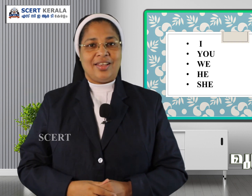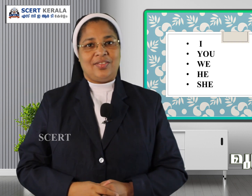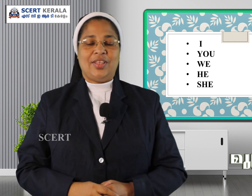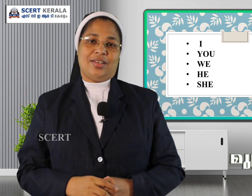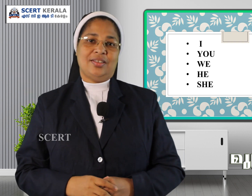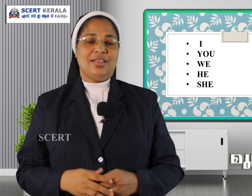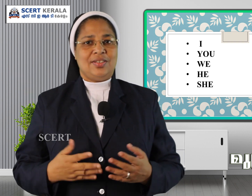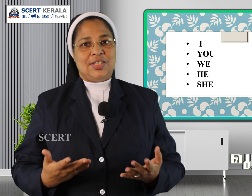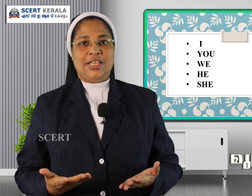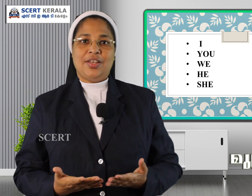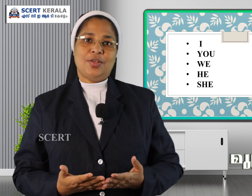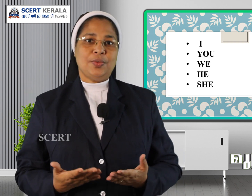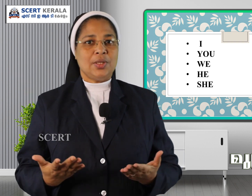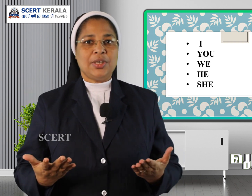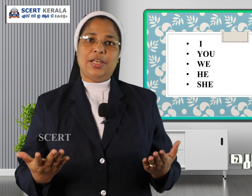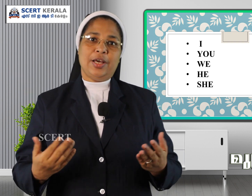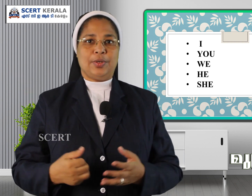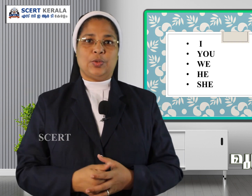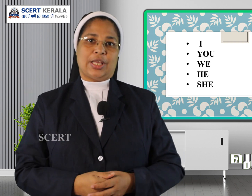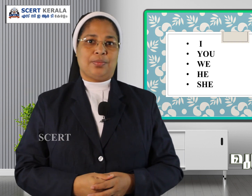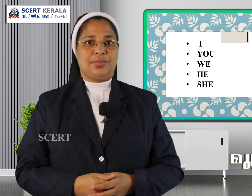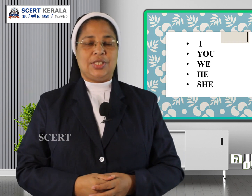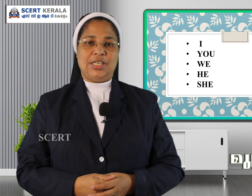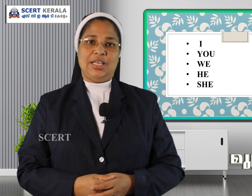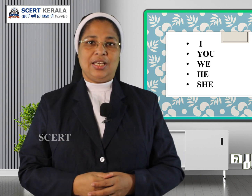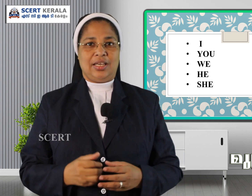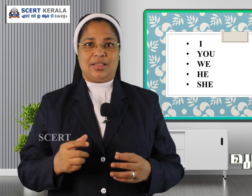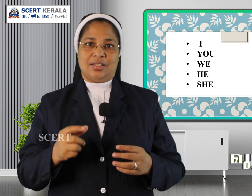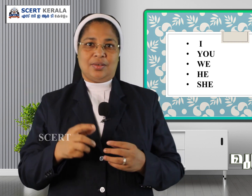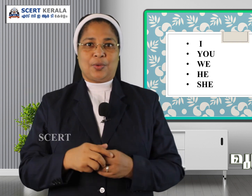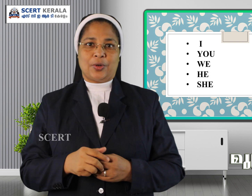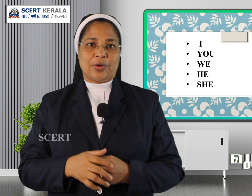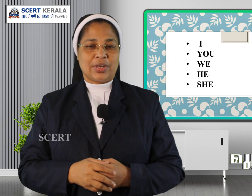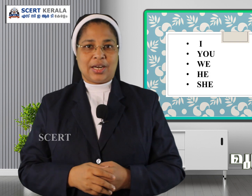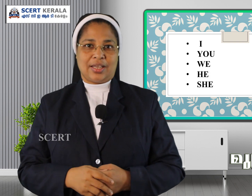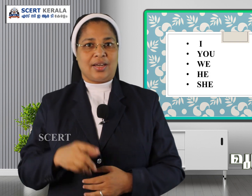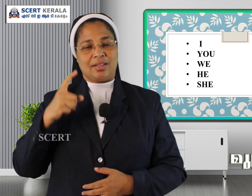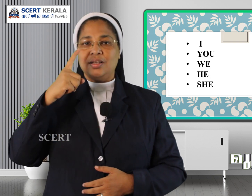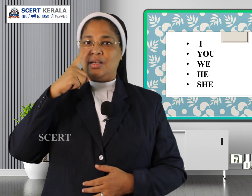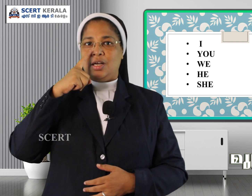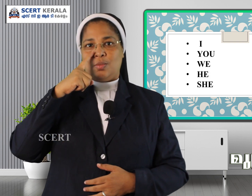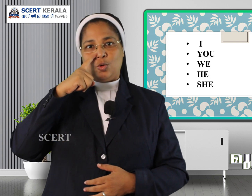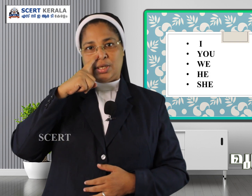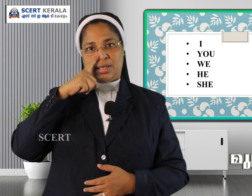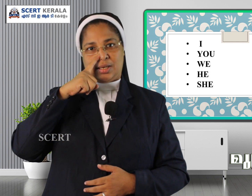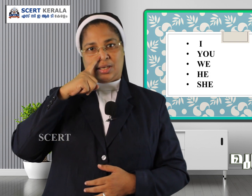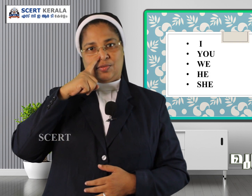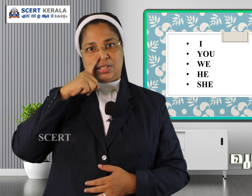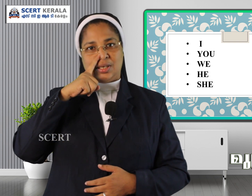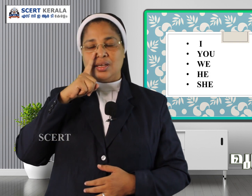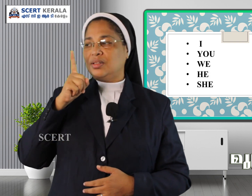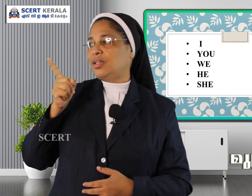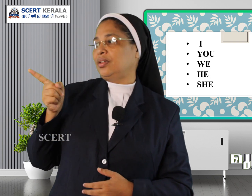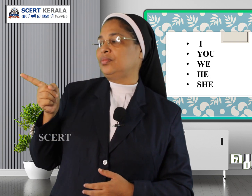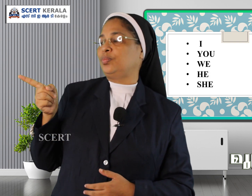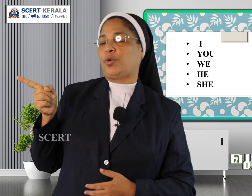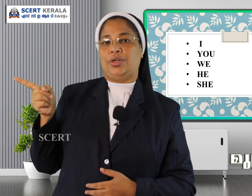ദെൻ ഷീ എന്നോ നമുക്ക് എല്ലാവർക്കും അറിയാം. ഷീ എന്ന പ്രോനൗൺ കാണിക്കേണ്ടത് മൂക്കിലിങ്ങനെ കൈവയ്ക്കുക, ദെൻ പോയിൻ്റ്